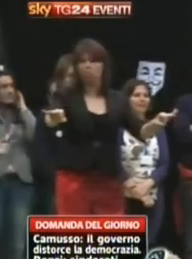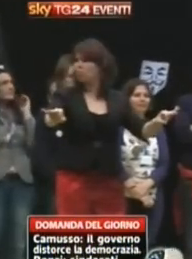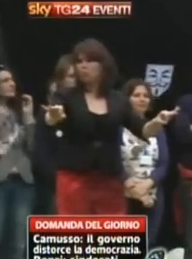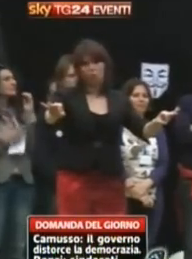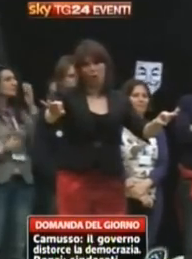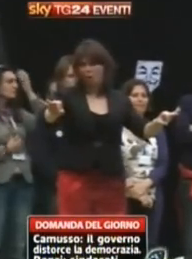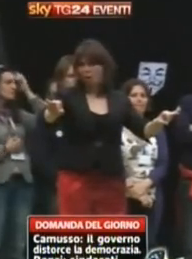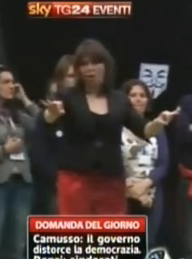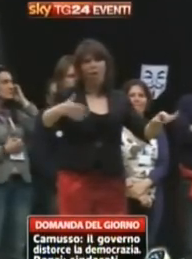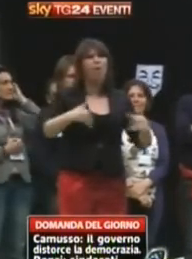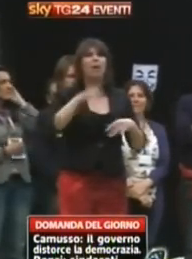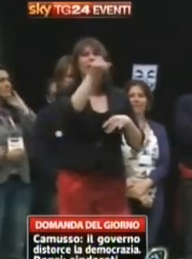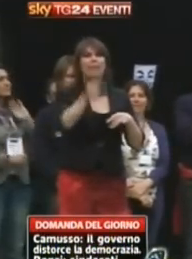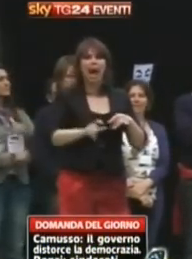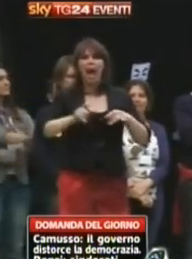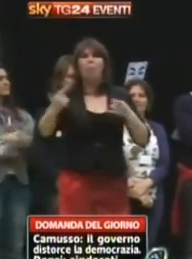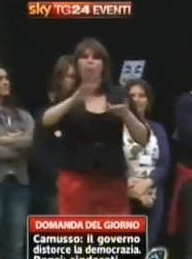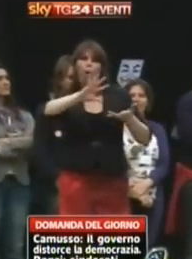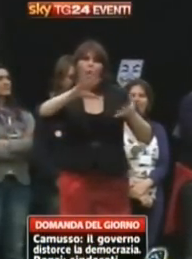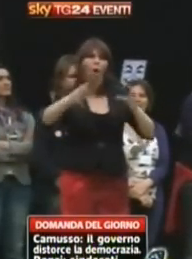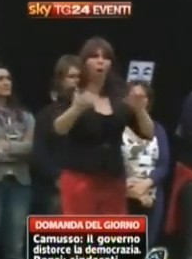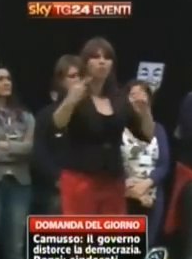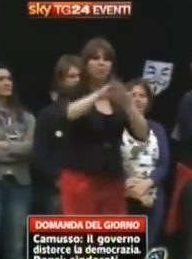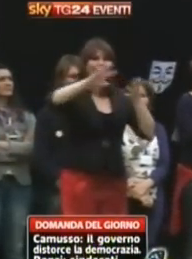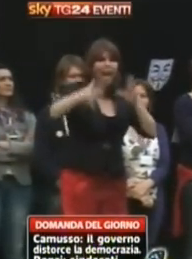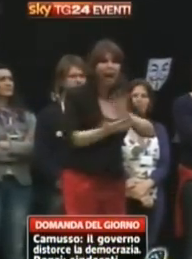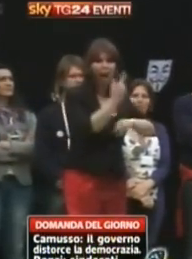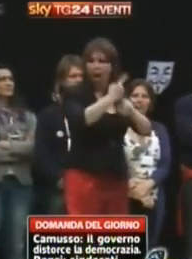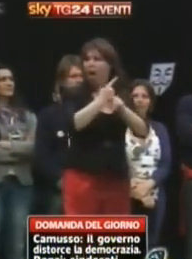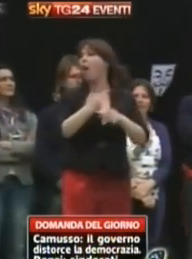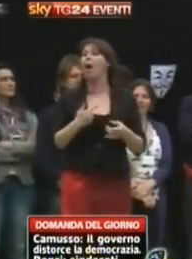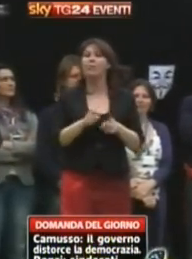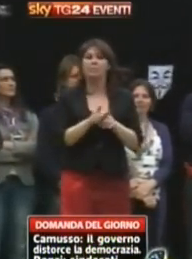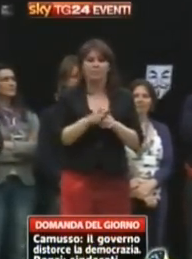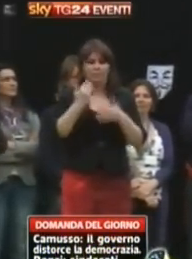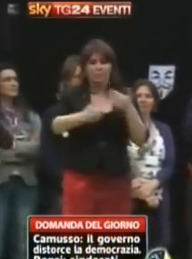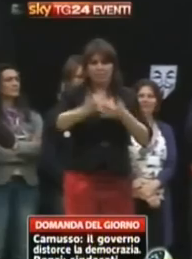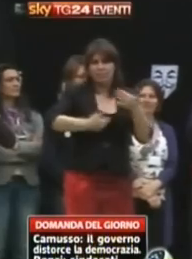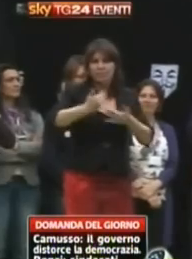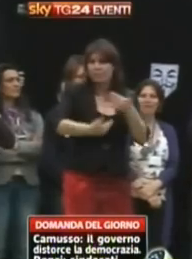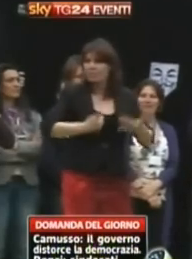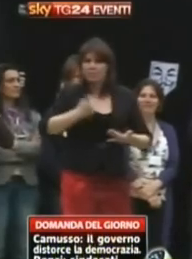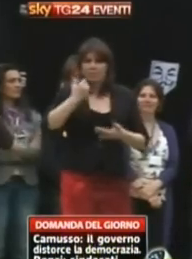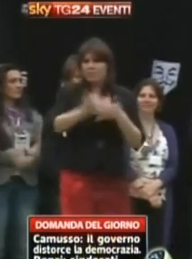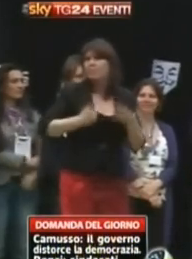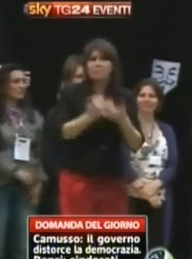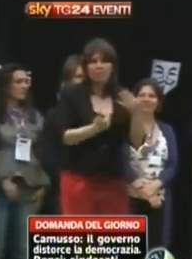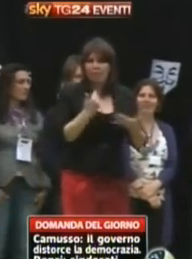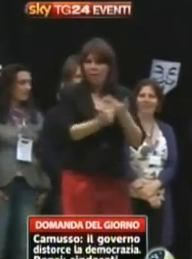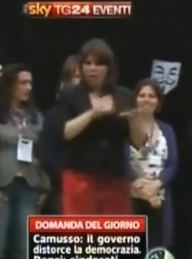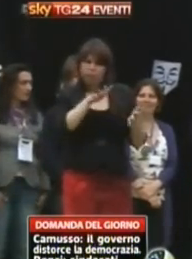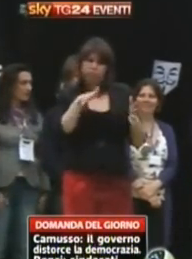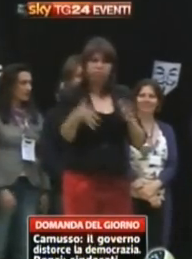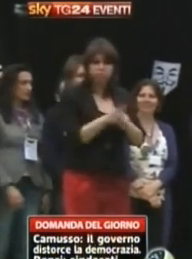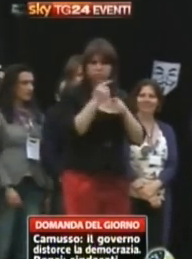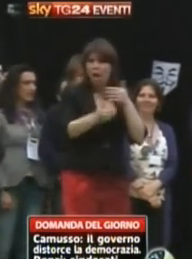questo è un paese che si è rovesciato. E si sta rovesciando e sta andando a velocità della luce. Sta andando a velocità della luce,